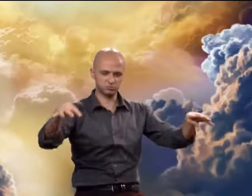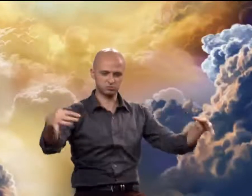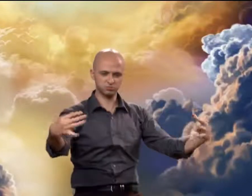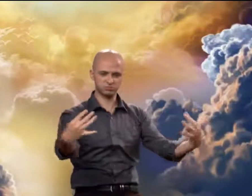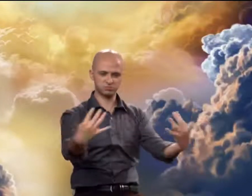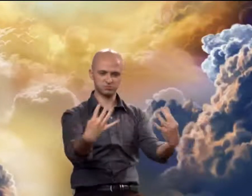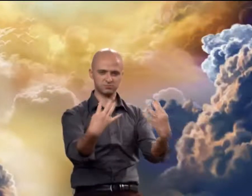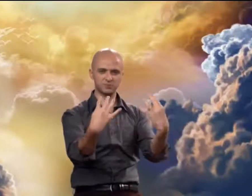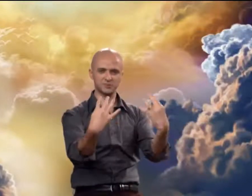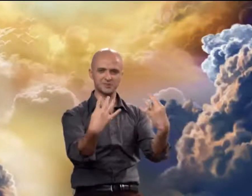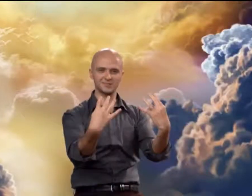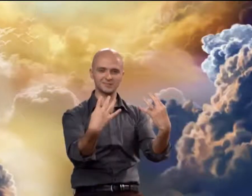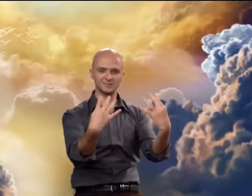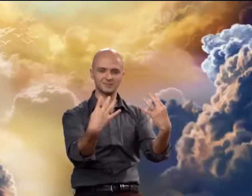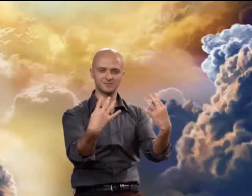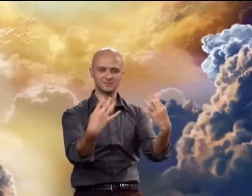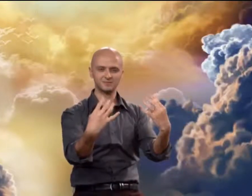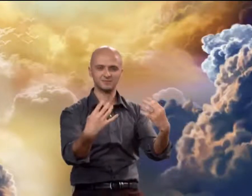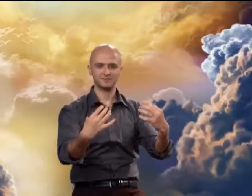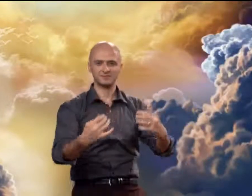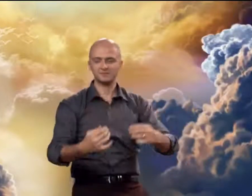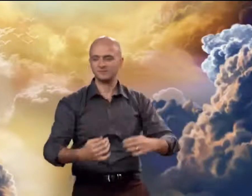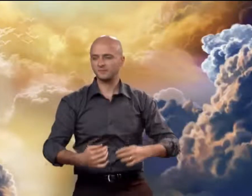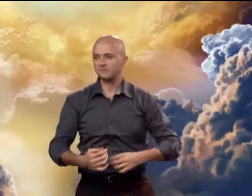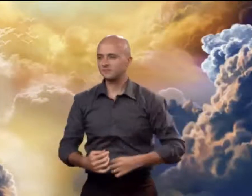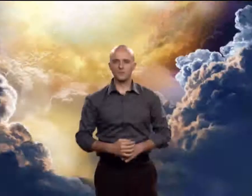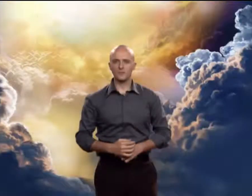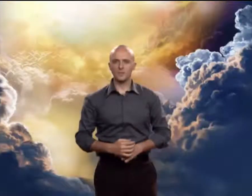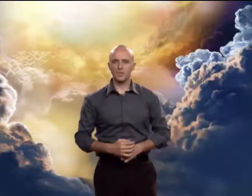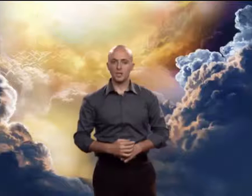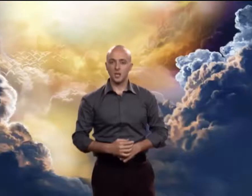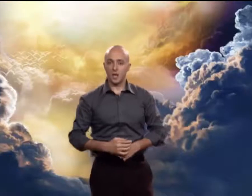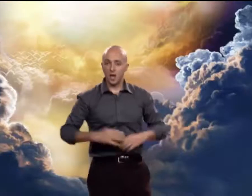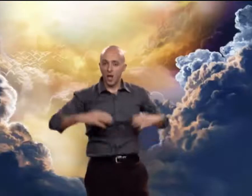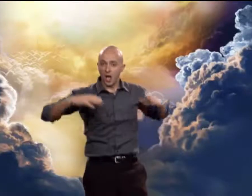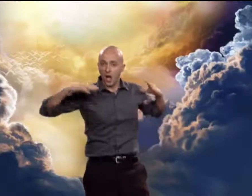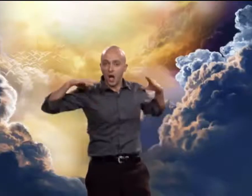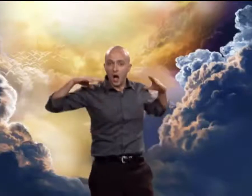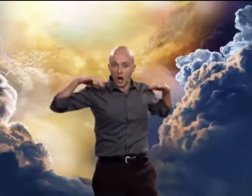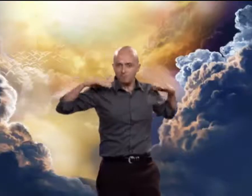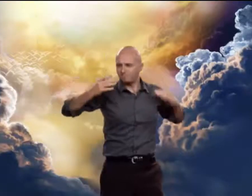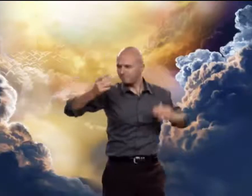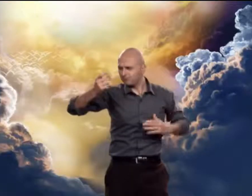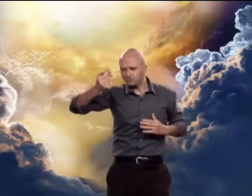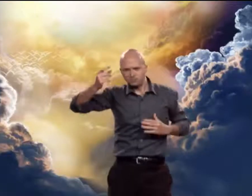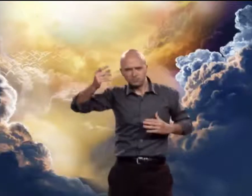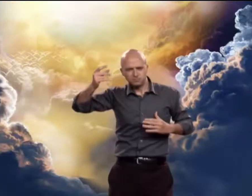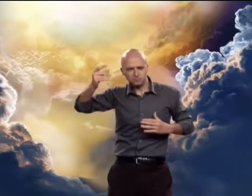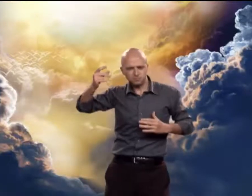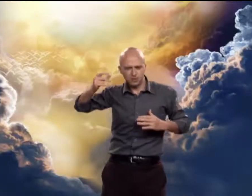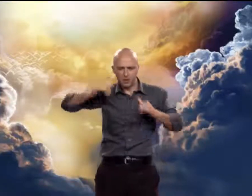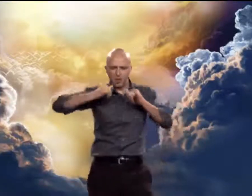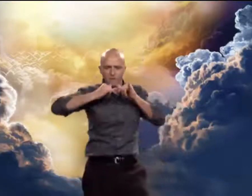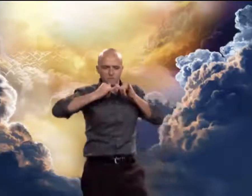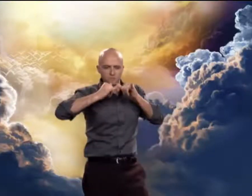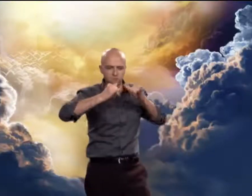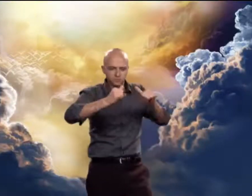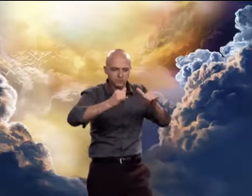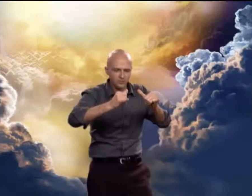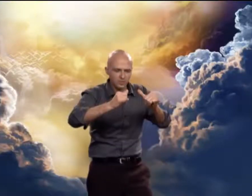elevado aos céus, voltará da mesma forma como o viram subir. Paulo garantiu: dada a ordem, com a voz do